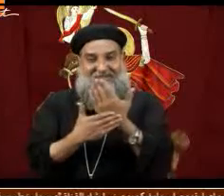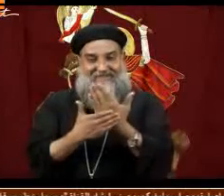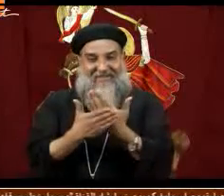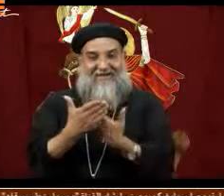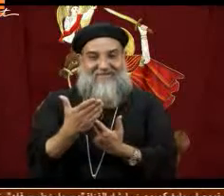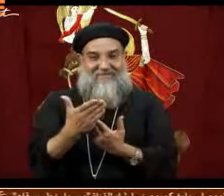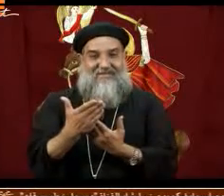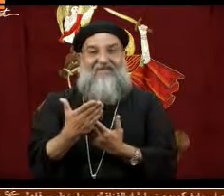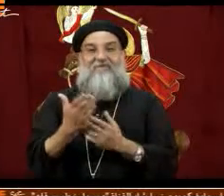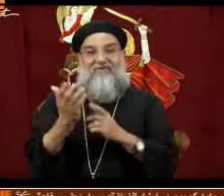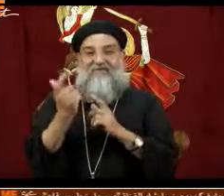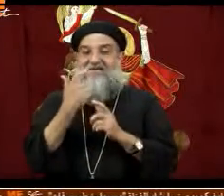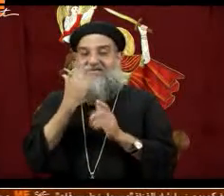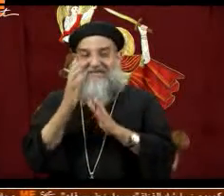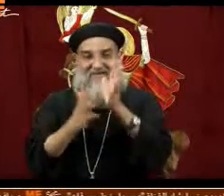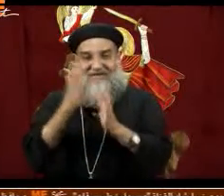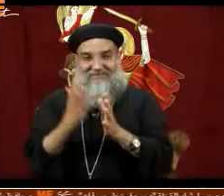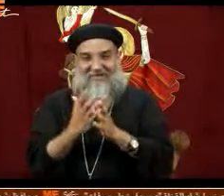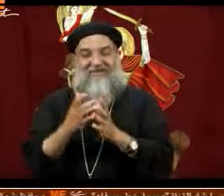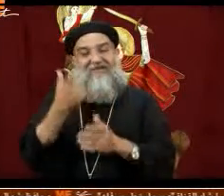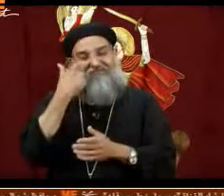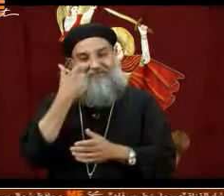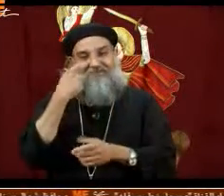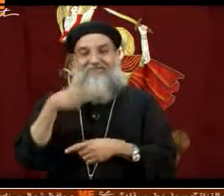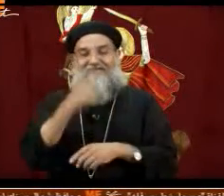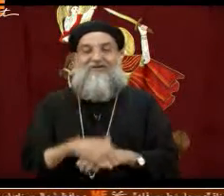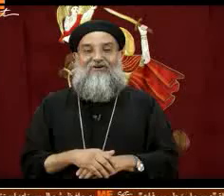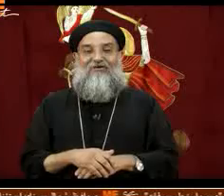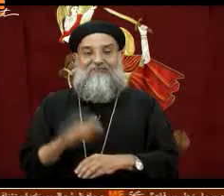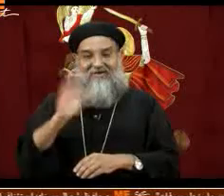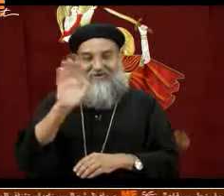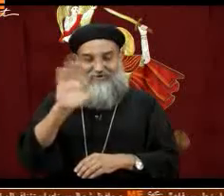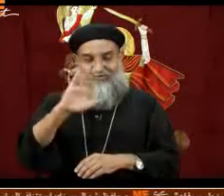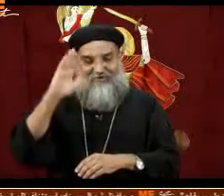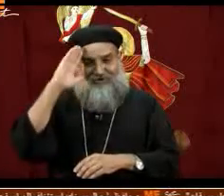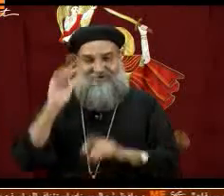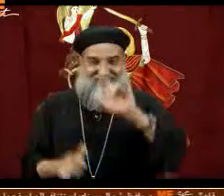في حلقة جديدة من إيدك لسانك في سلسلة خد بالك. شكراً.